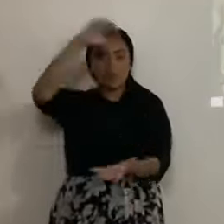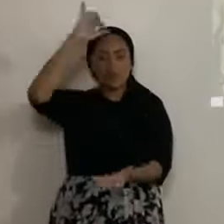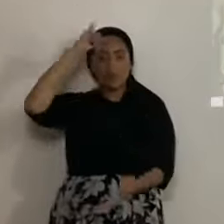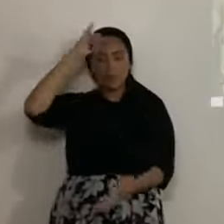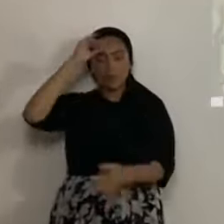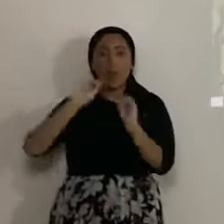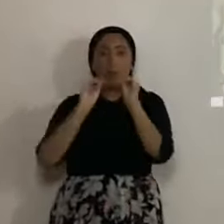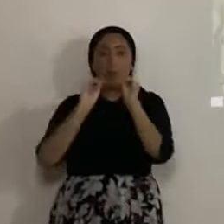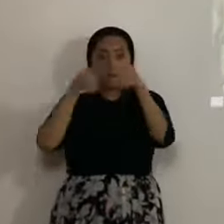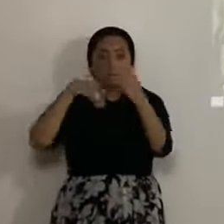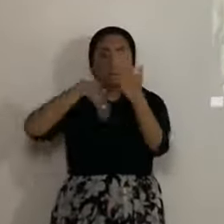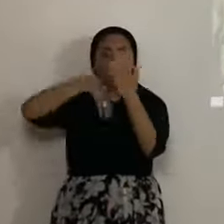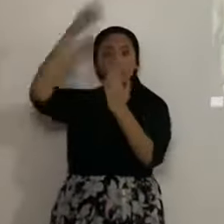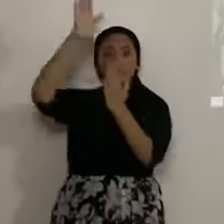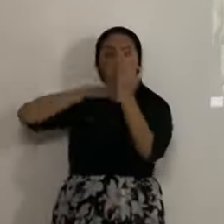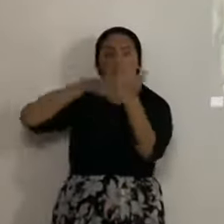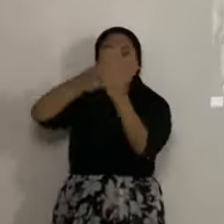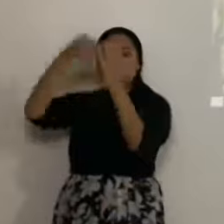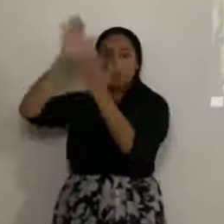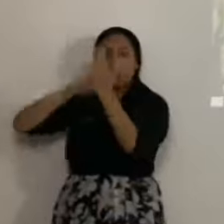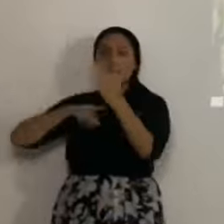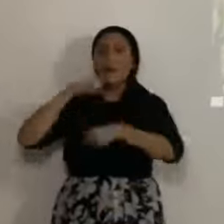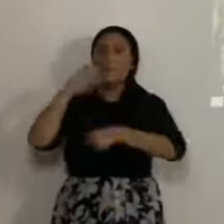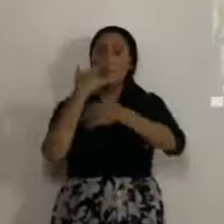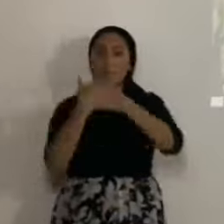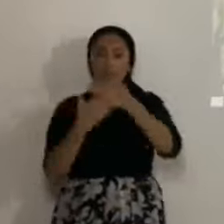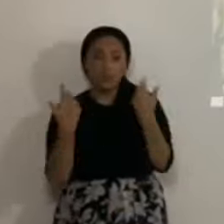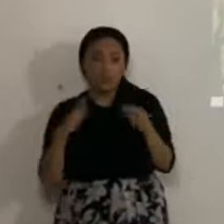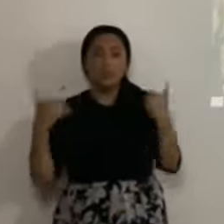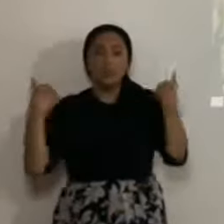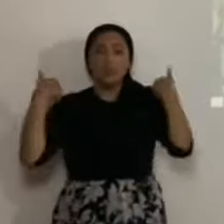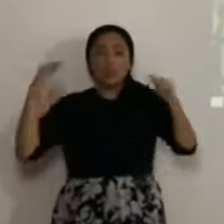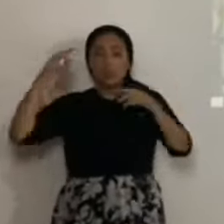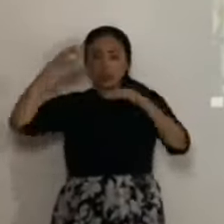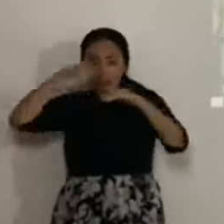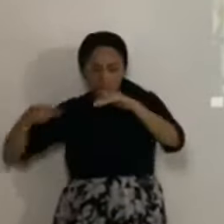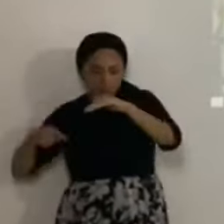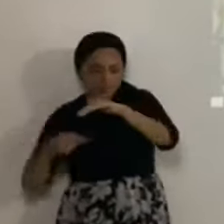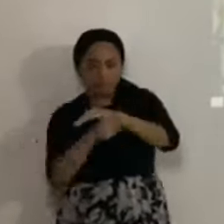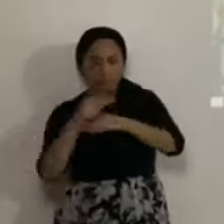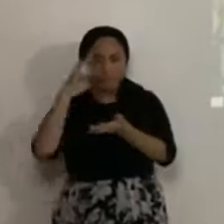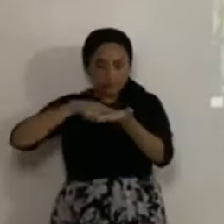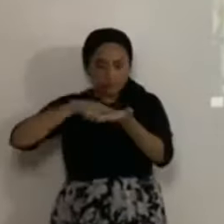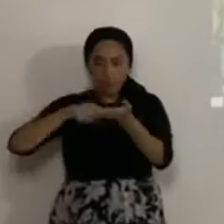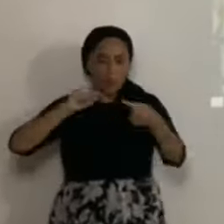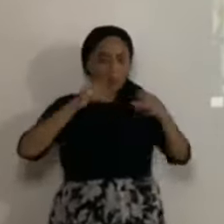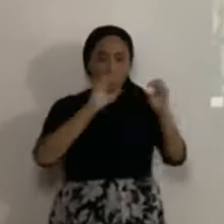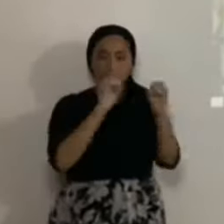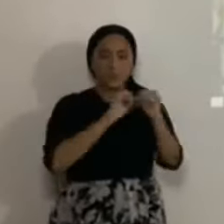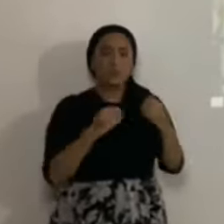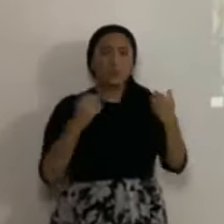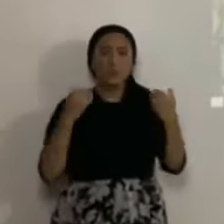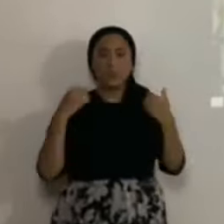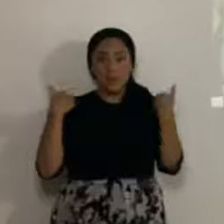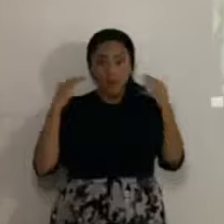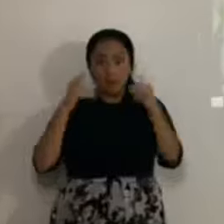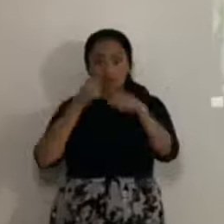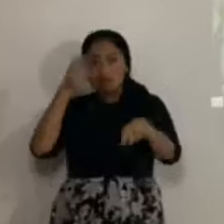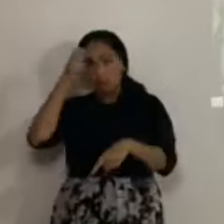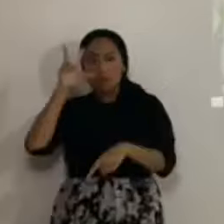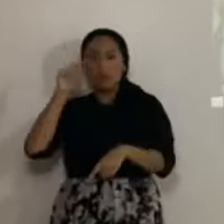sangre en los tinteles y en las puertas y entonces pasaría el ángel exterminador y no haría daño. ¿Fue un ángel del diablo? No,